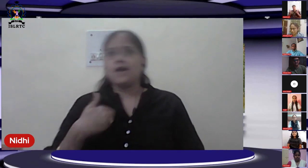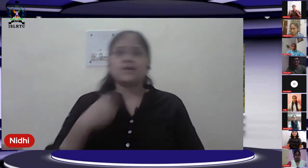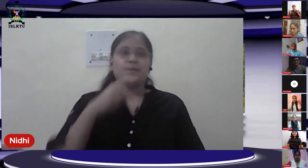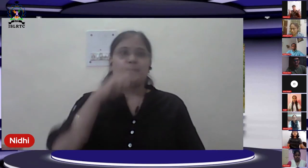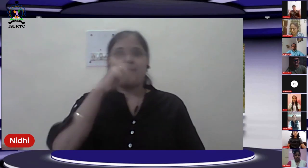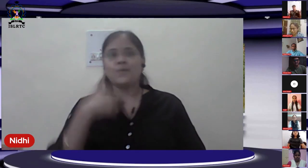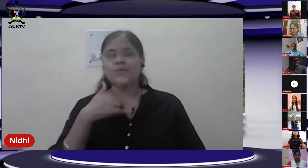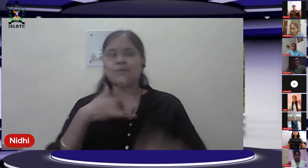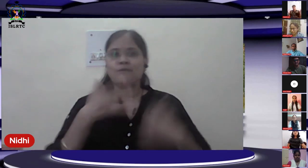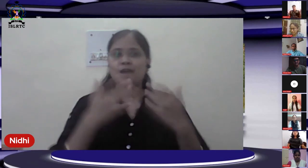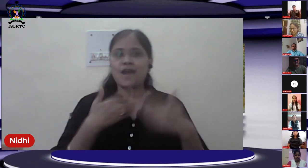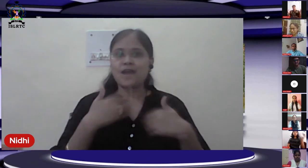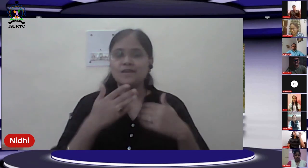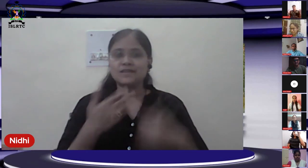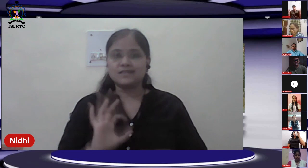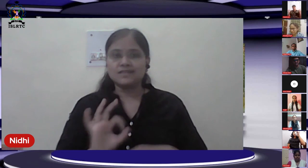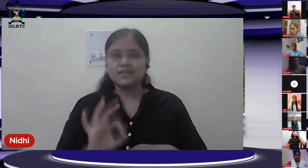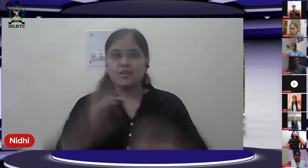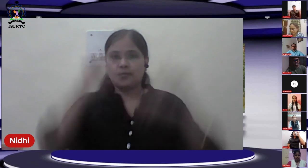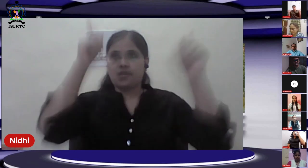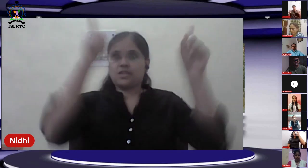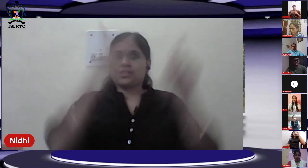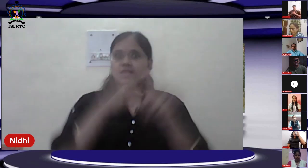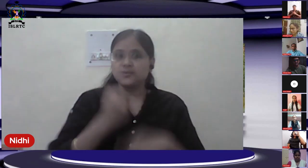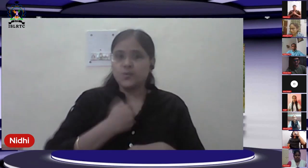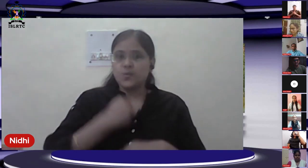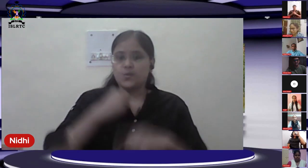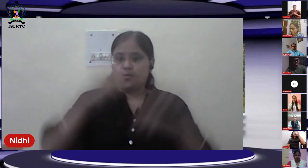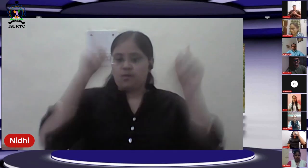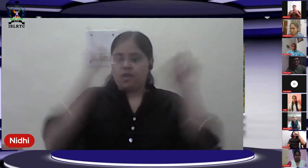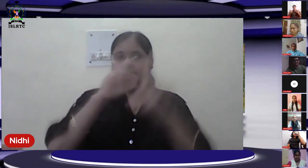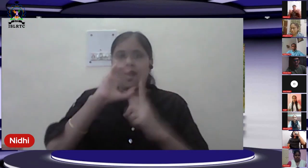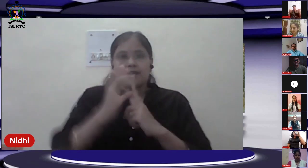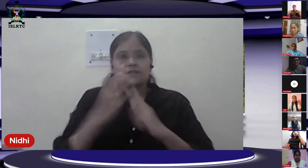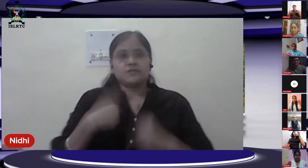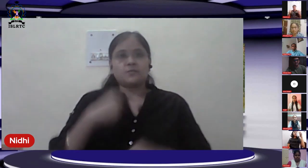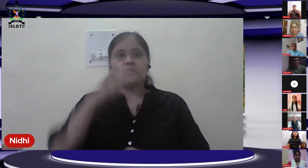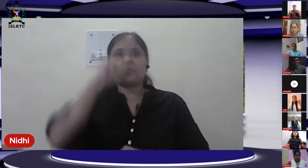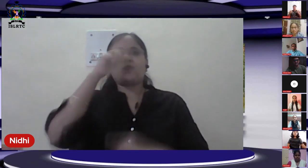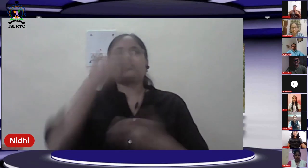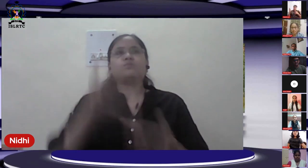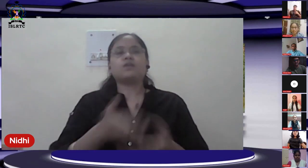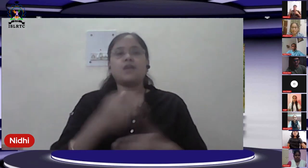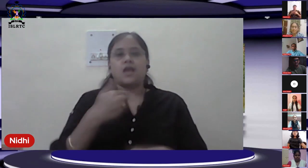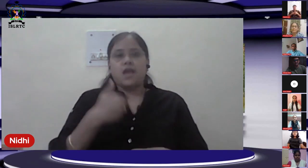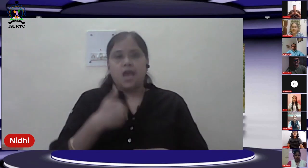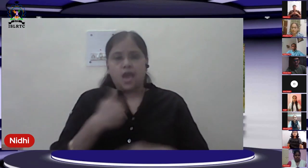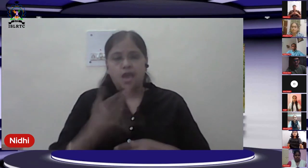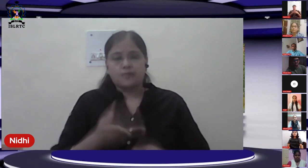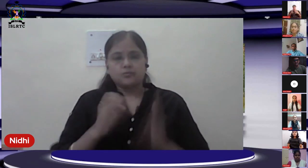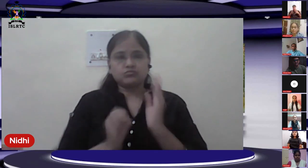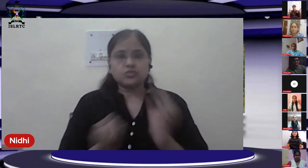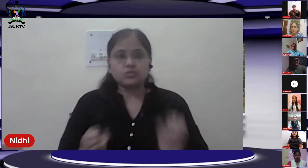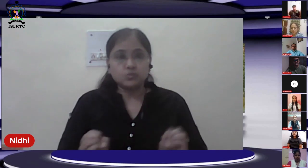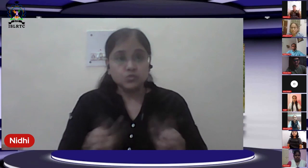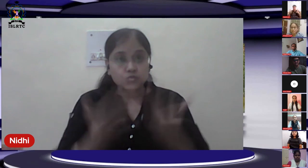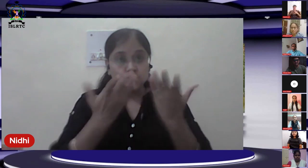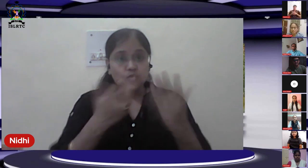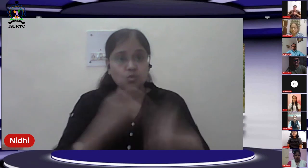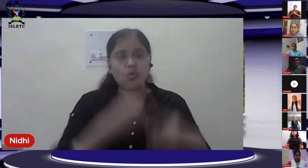लिए और मेरे देश की संस्कृति के लिए गर्व की बात है कि जो चीज हमने बनाई है वो उसको अमेरिका फॉलो कर रहा है और इतने बड़े स्तर पर फॉलो कर